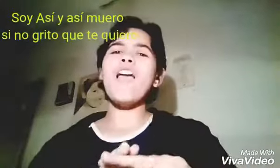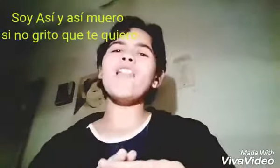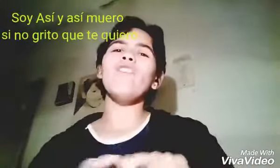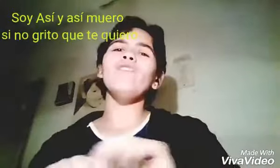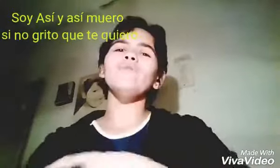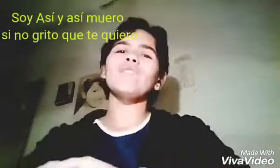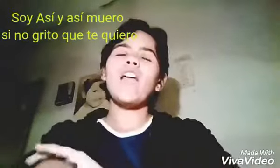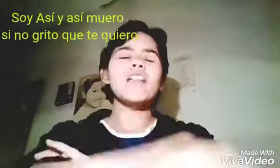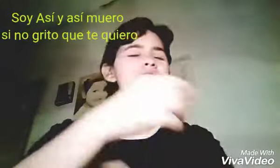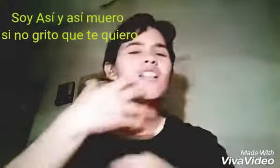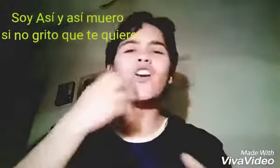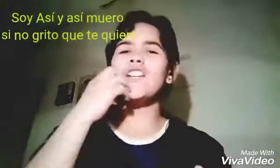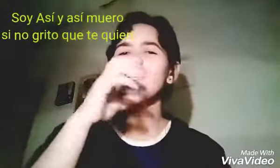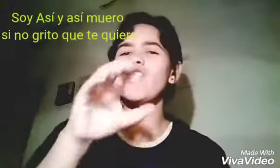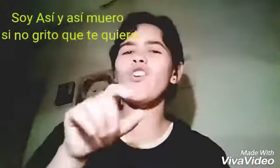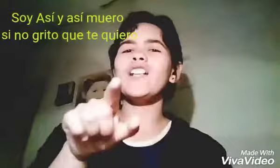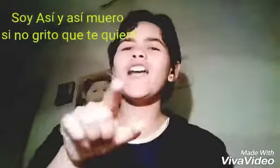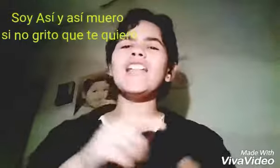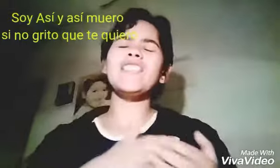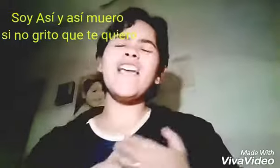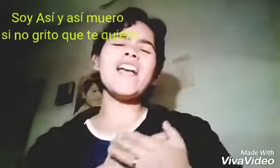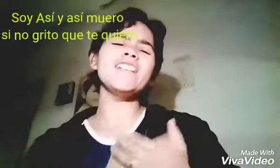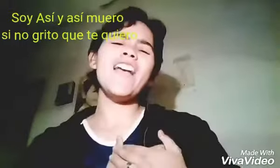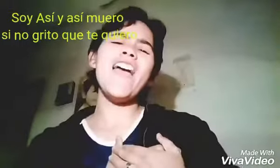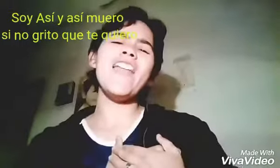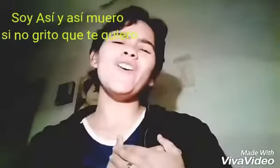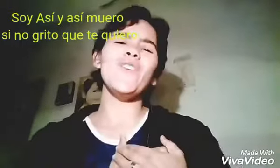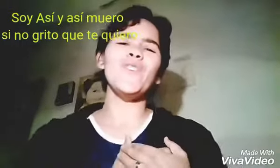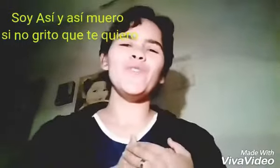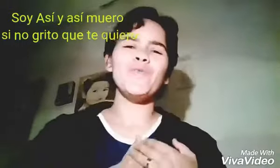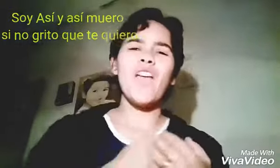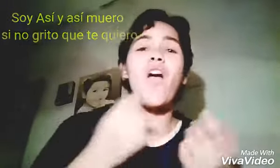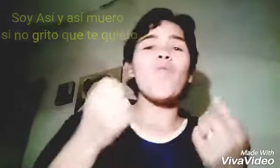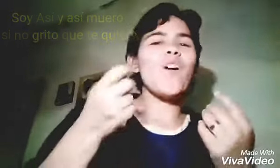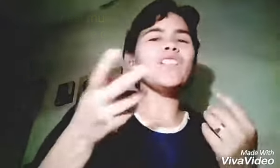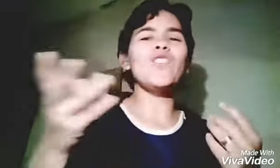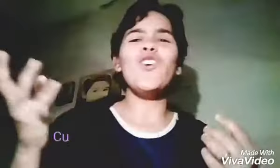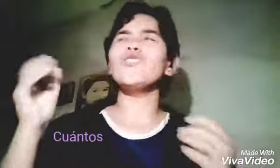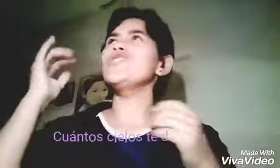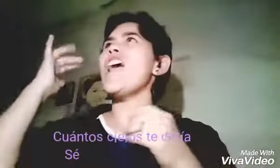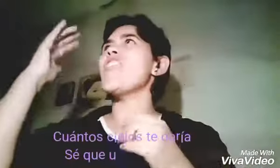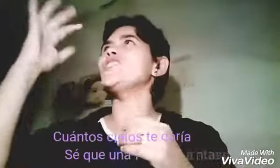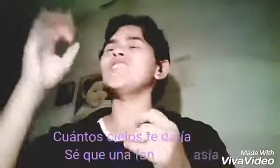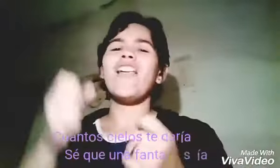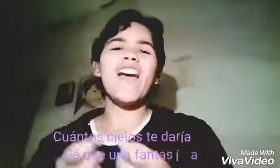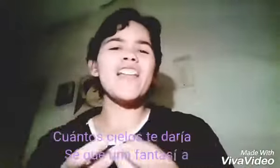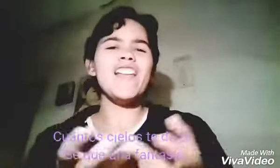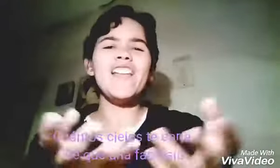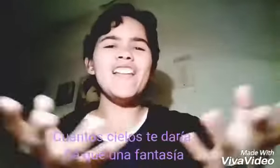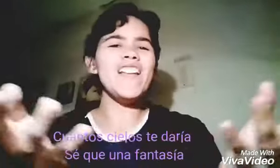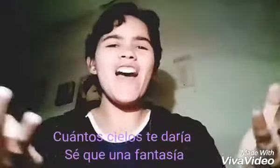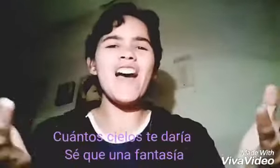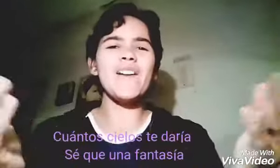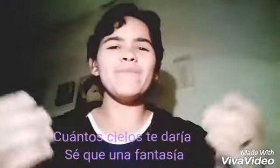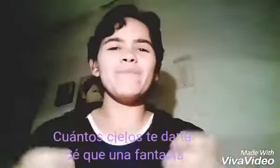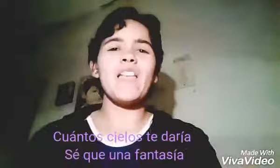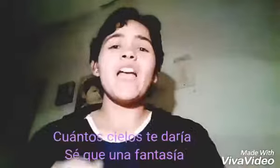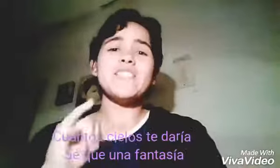así muero Sin odito que te quiero ¿Cuántos cielos te daría?